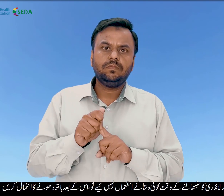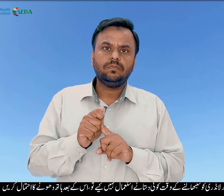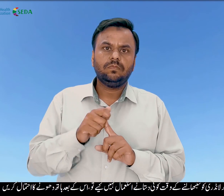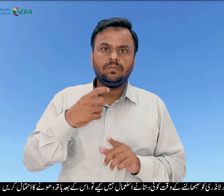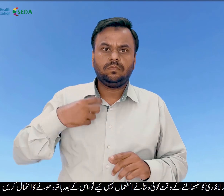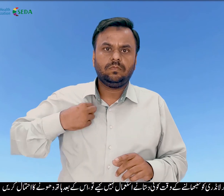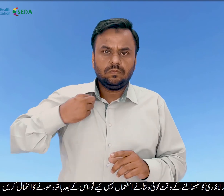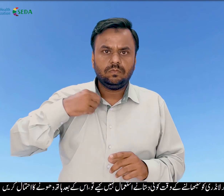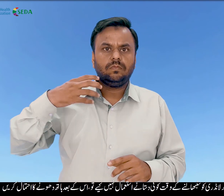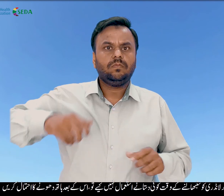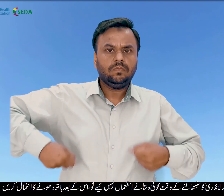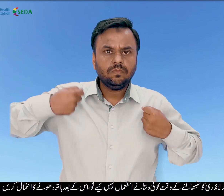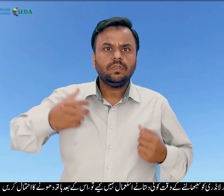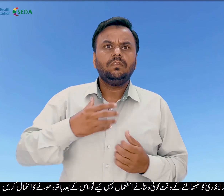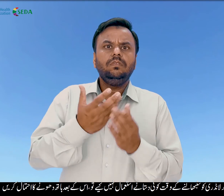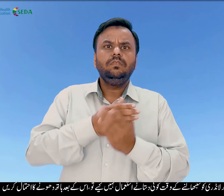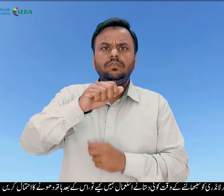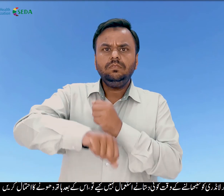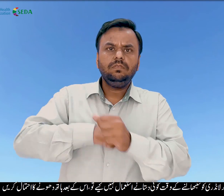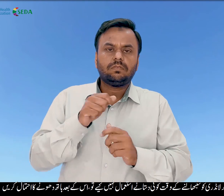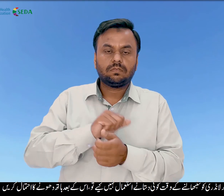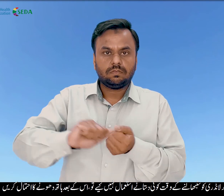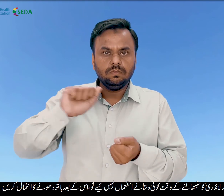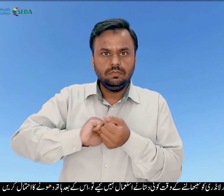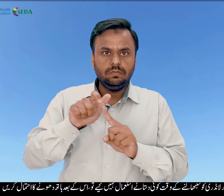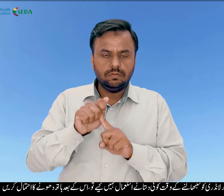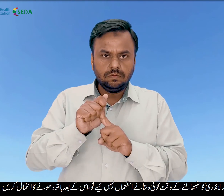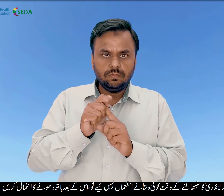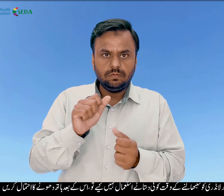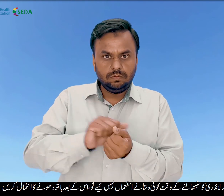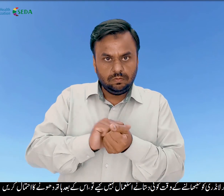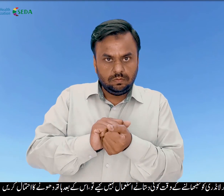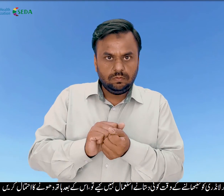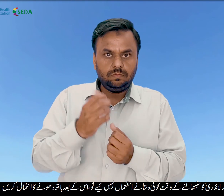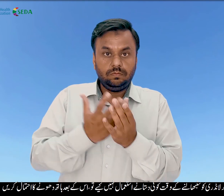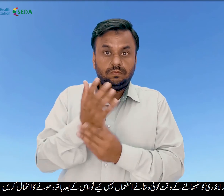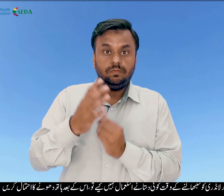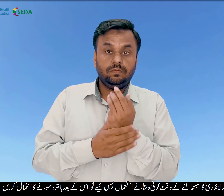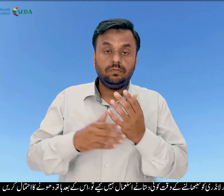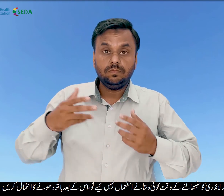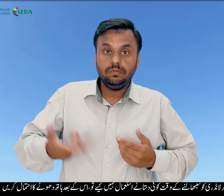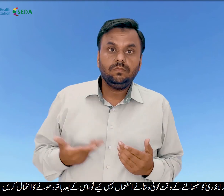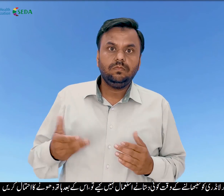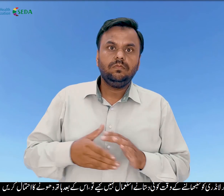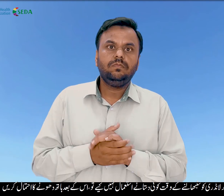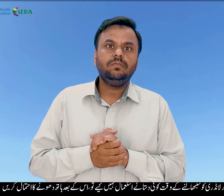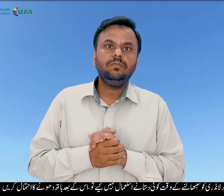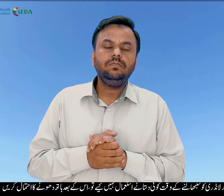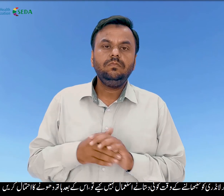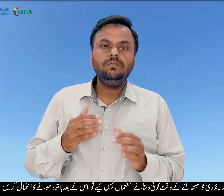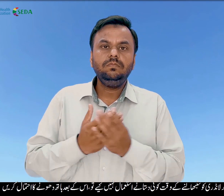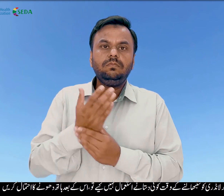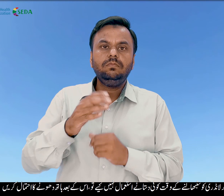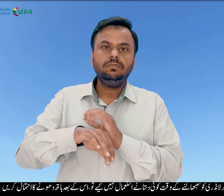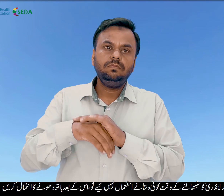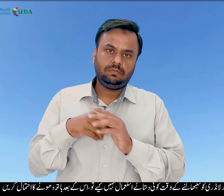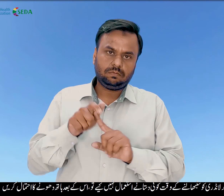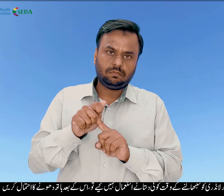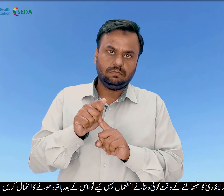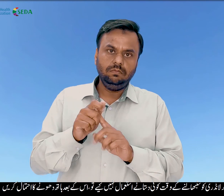اگر لانڈری کو سنبھالنے کے وقت کوئی دستانے استعمال نہیں کیے تو اس کے بعد ہاتھ دھونے کا